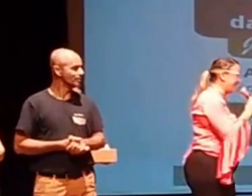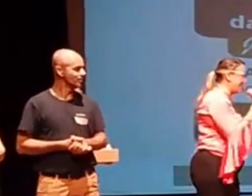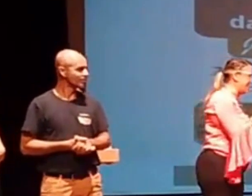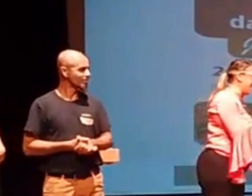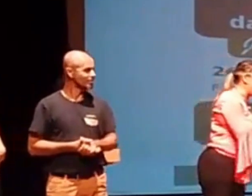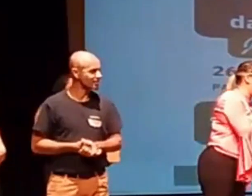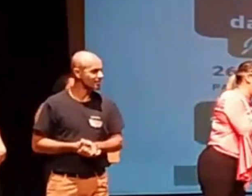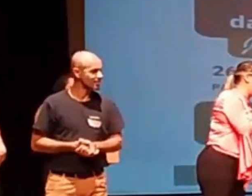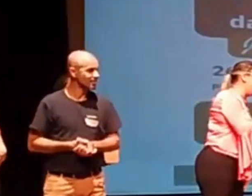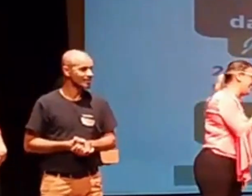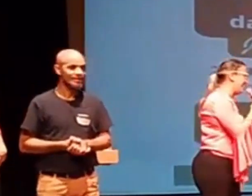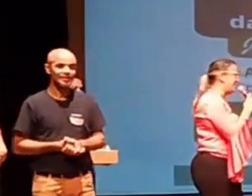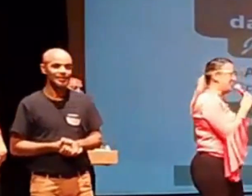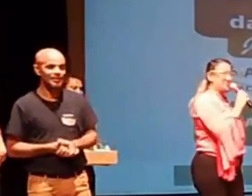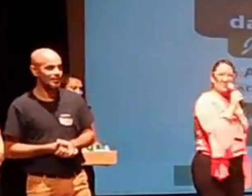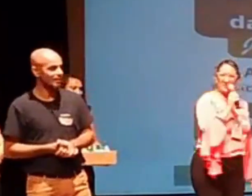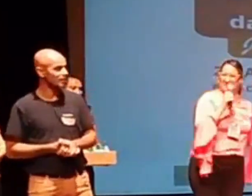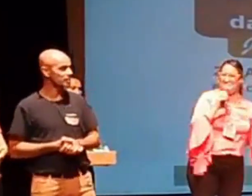Carioca da Clara.